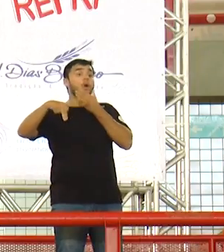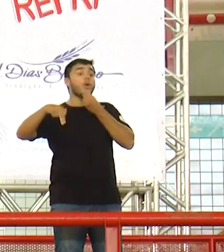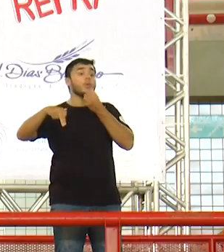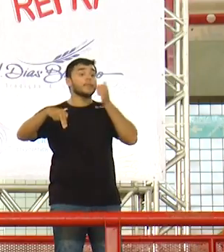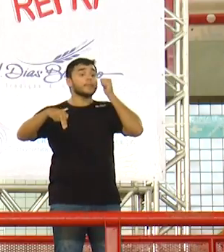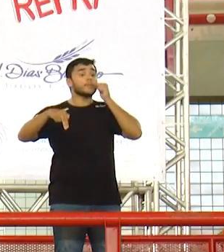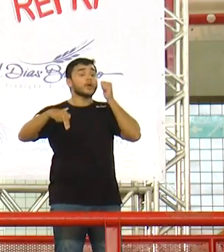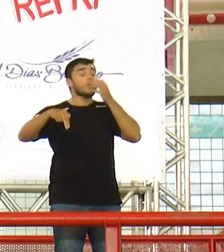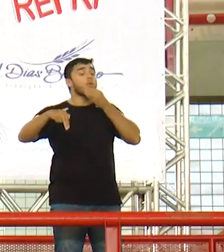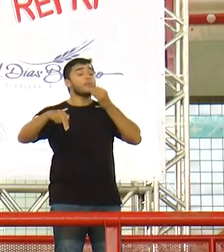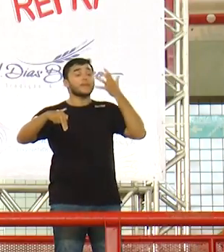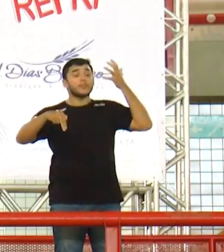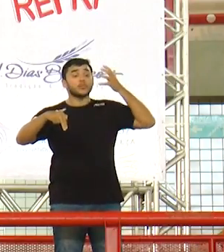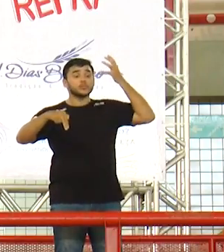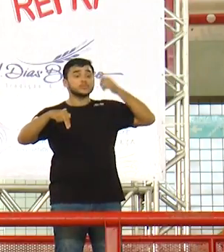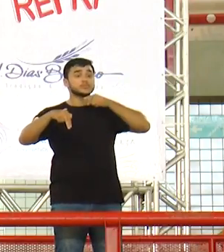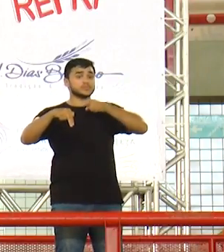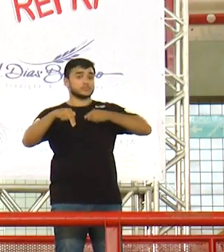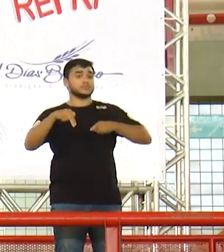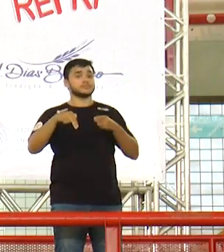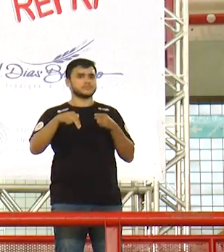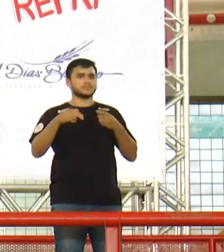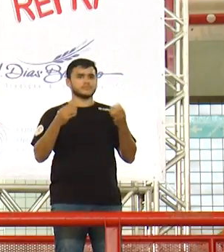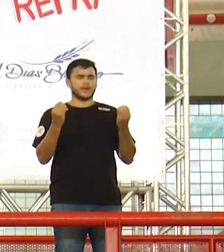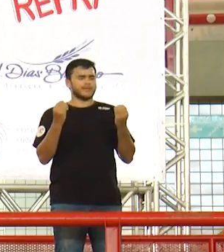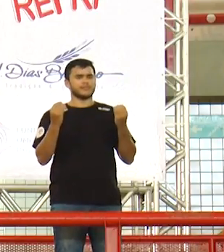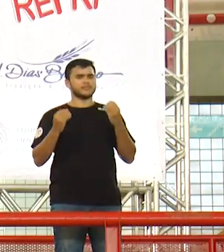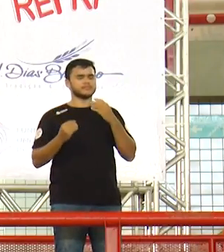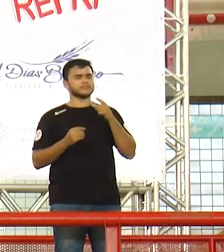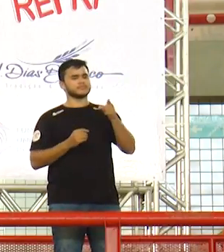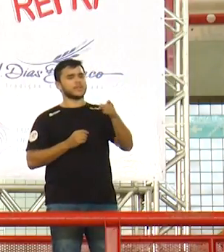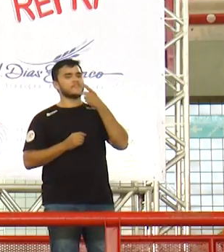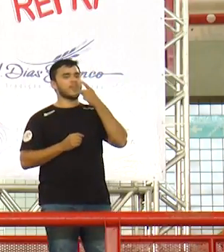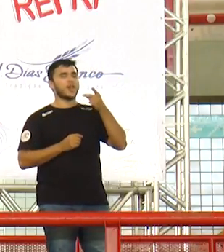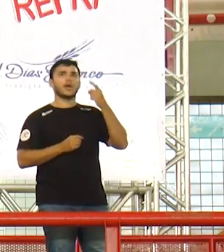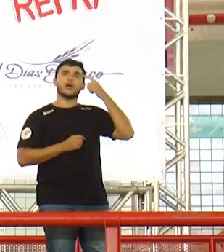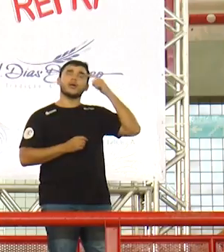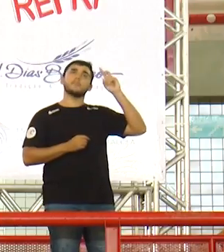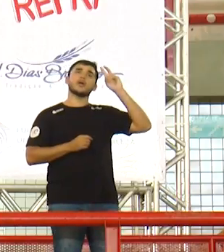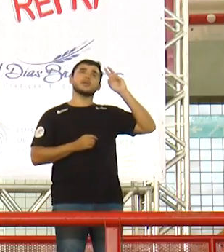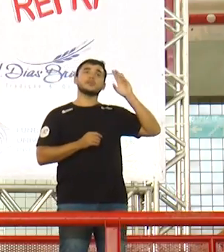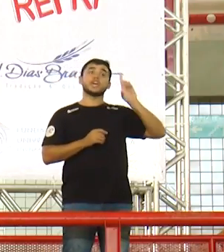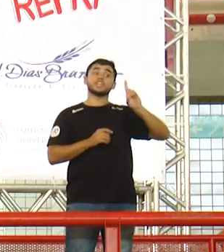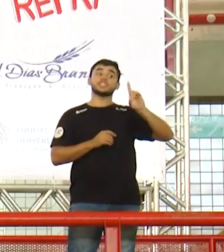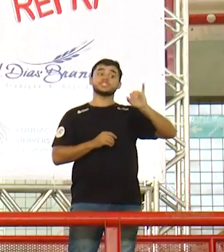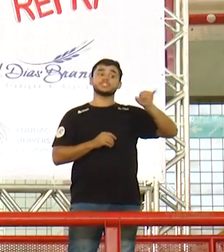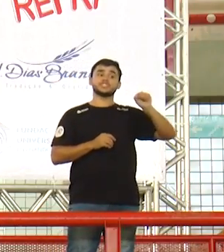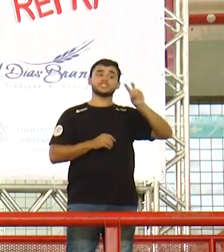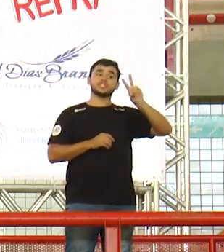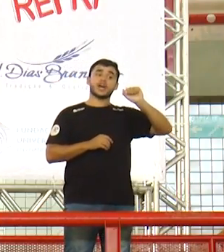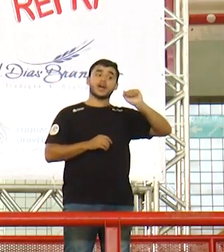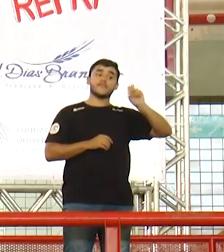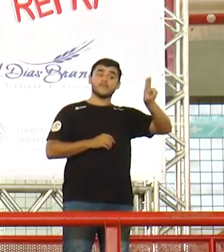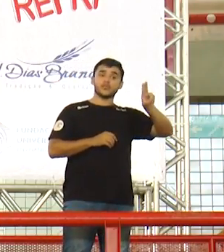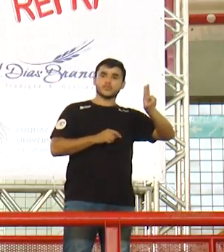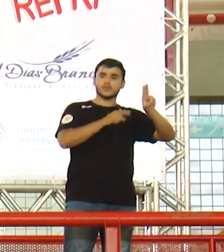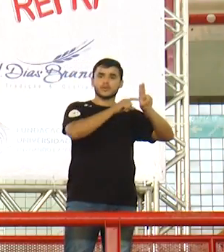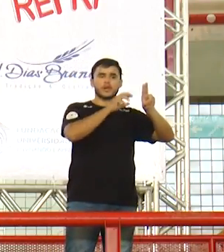chamei, né? Como assim já teve? Não, é só isso aí, né? Aquilo quando a gente tem a impressão de que já viu a cena antes, né?